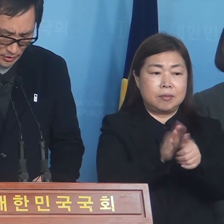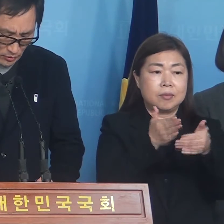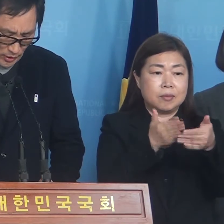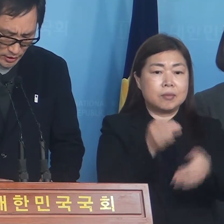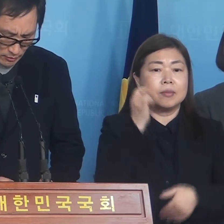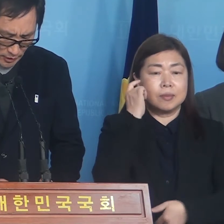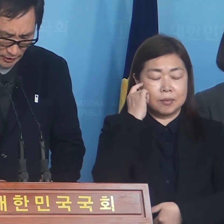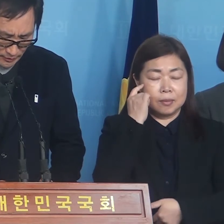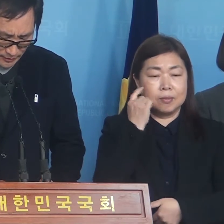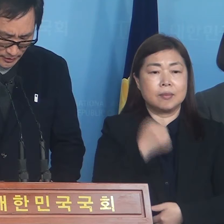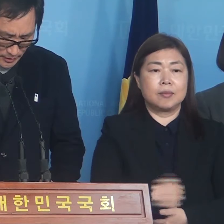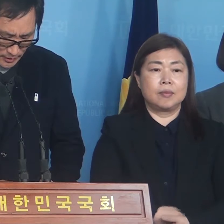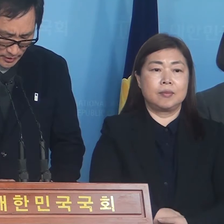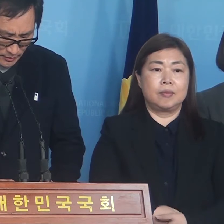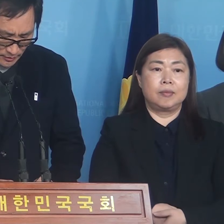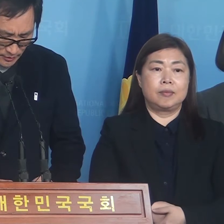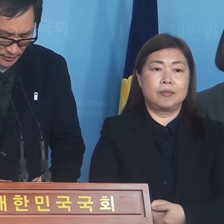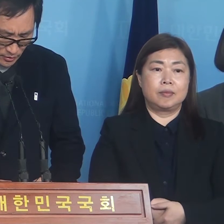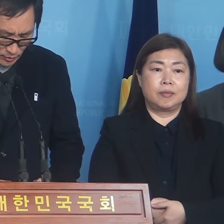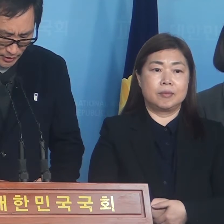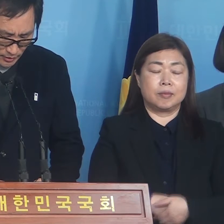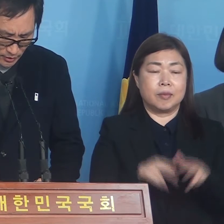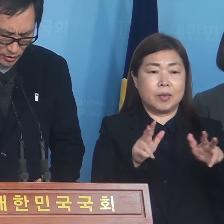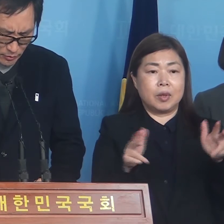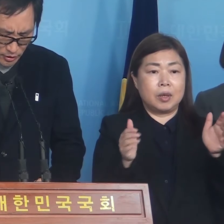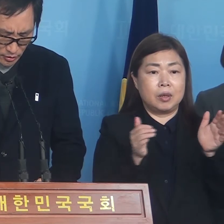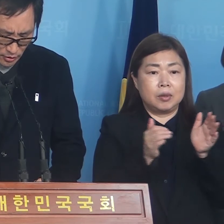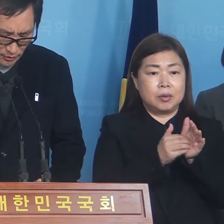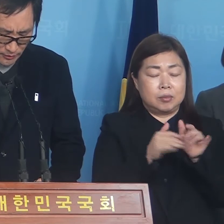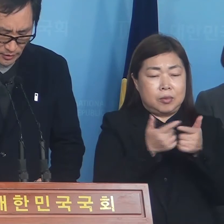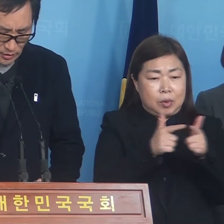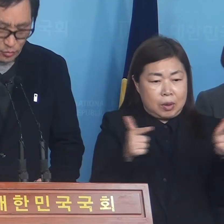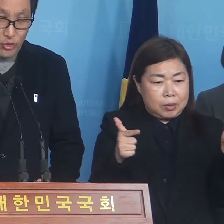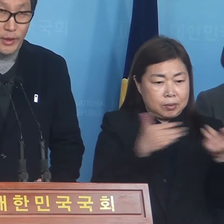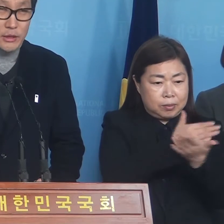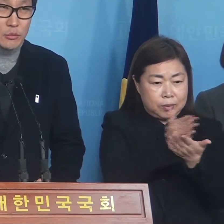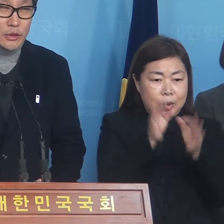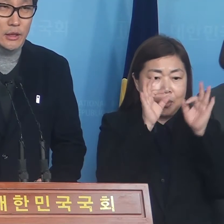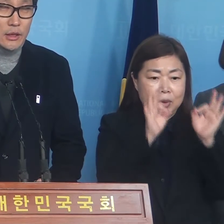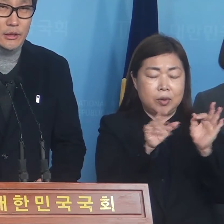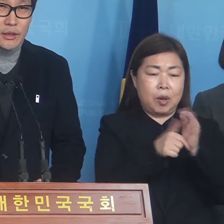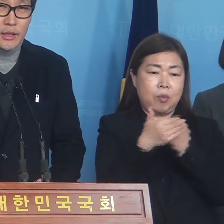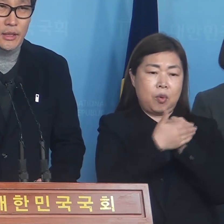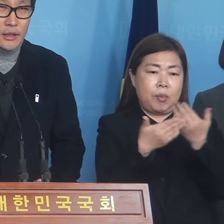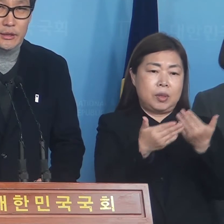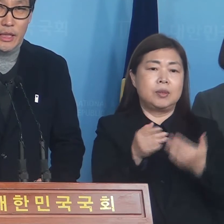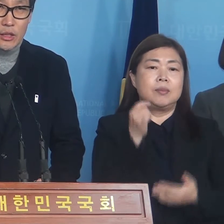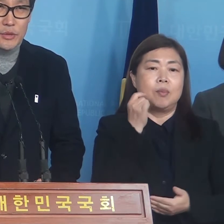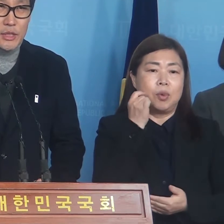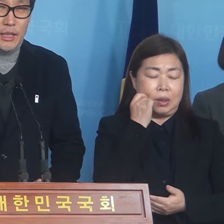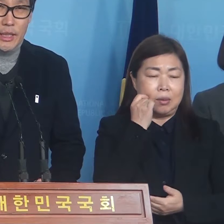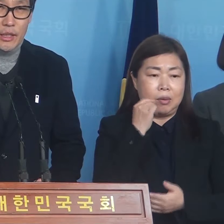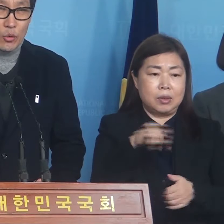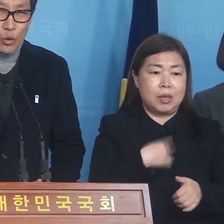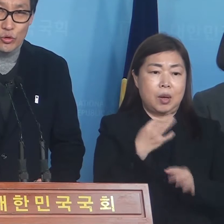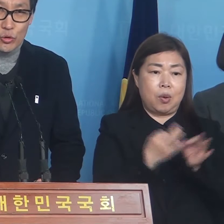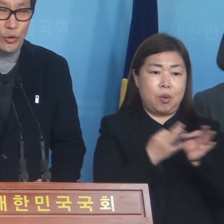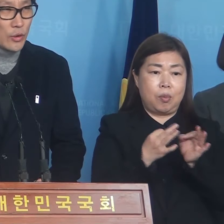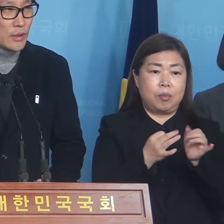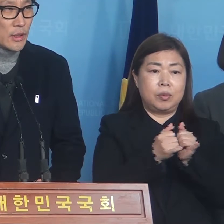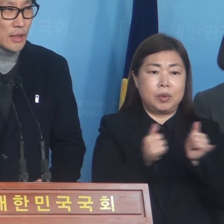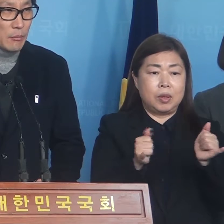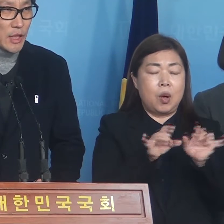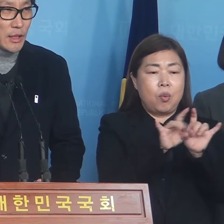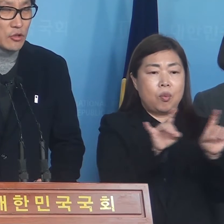하리라고 확신합니다. 그동안 여러 면에서 보호받지 못했던 이런 자영업 시장에